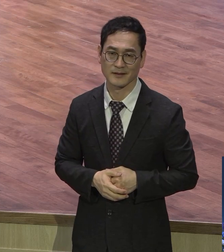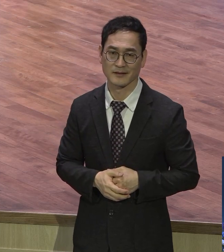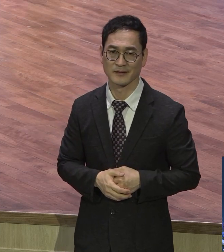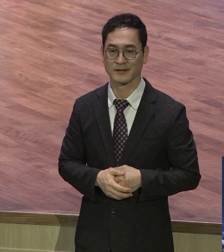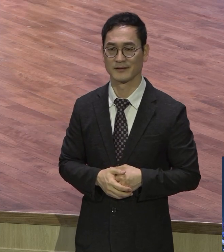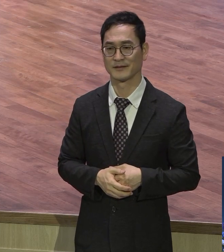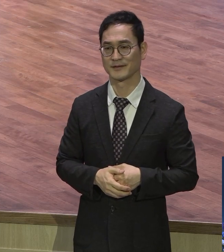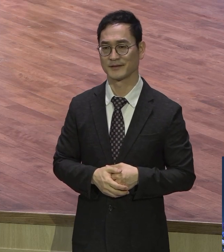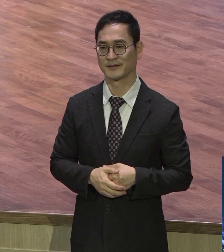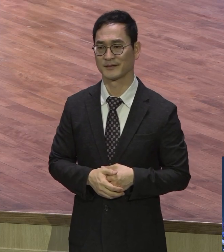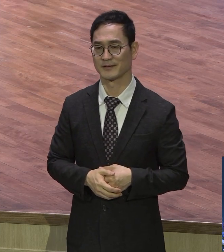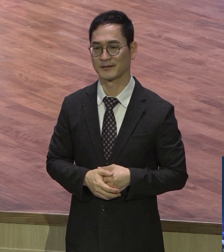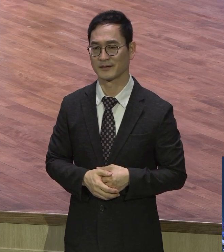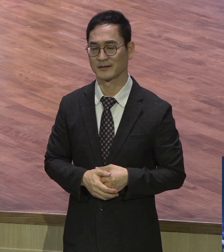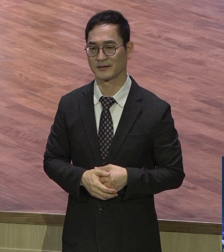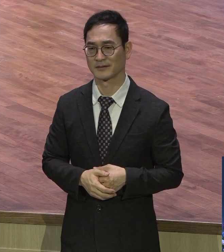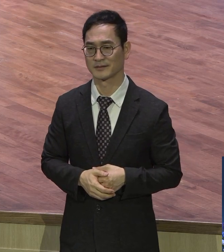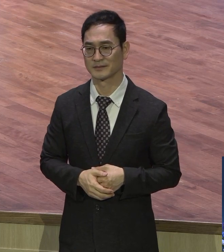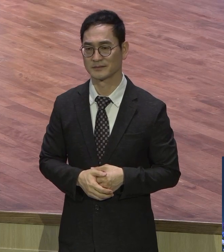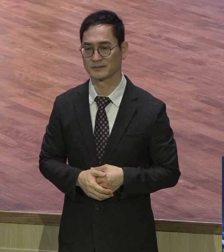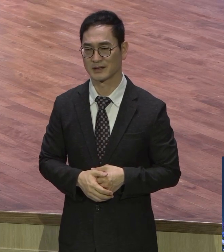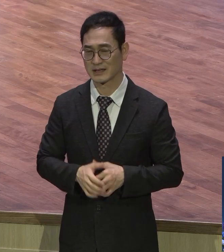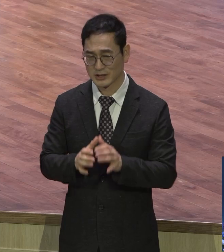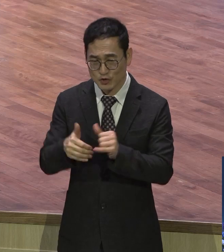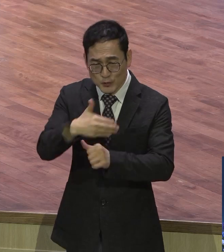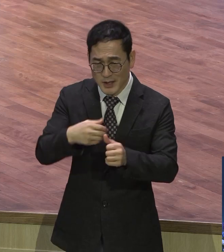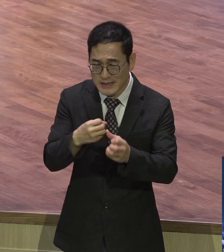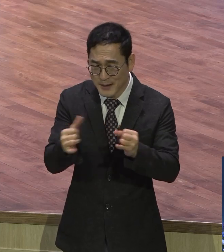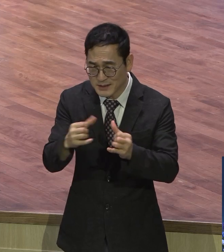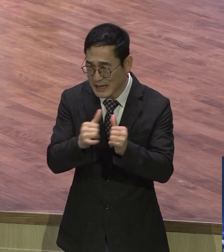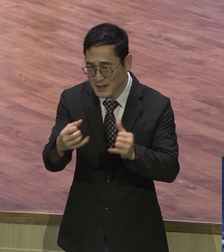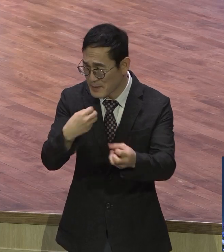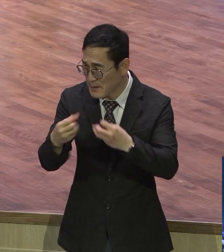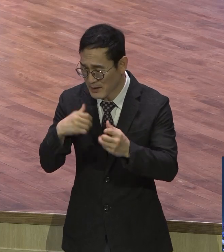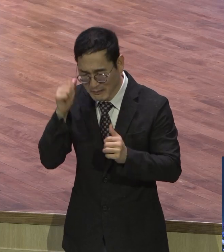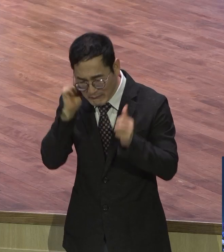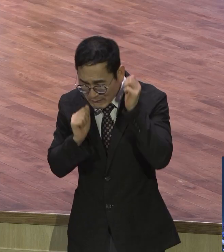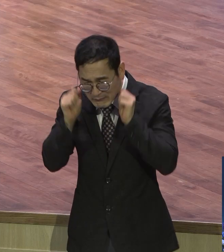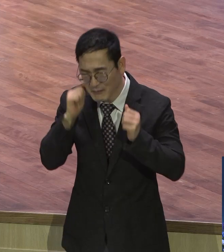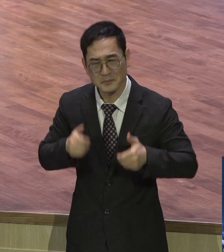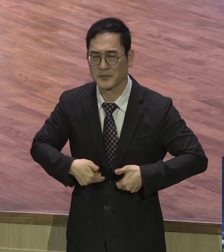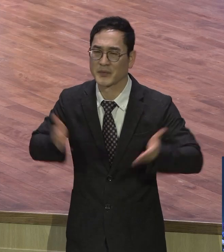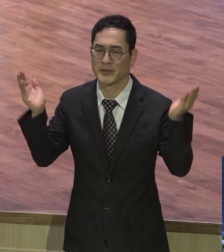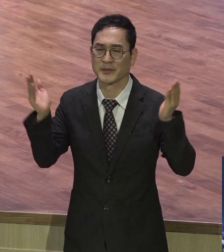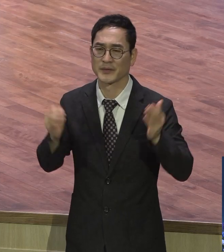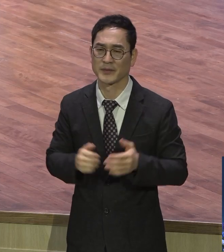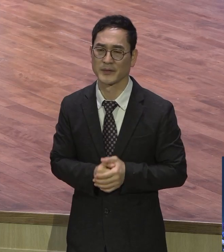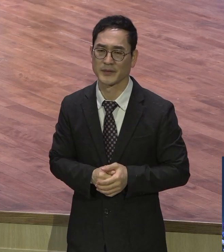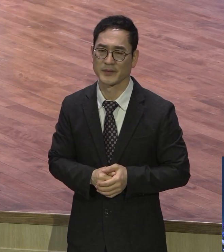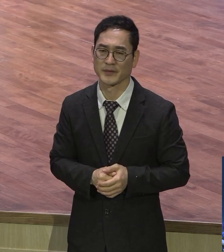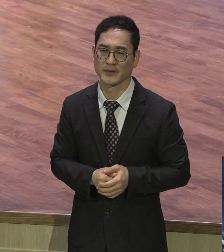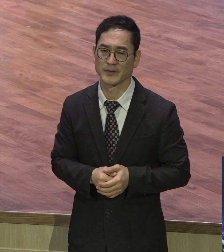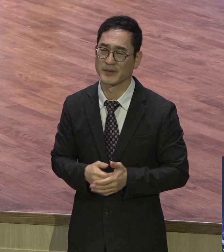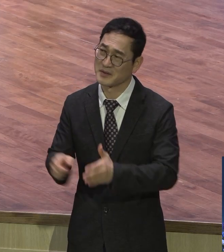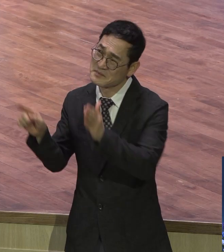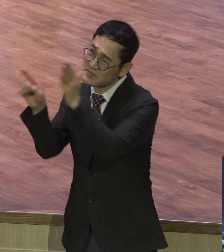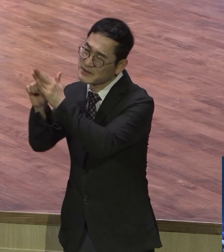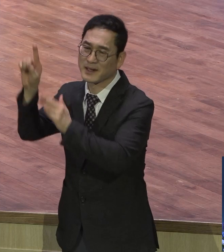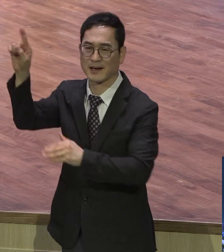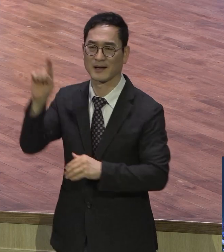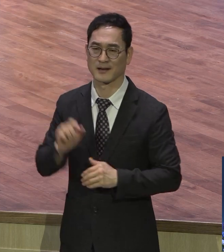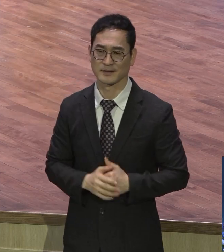사람 저 사람 그거 다 속은 거예요. 내가 믿음이 없구나 간단한 거예요. 부모님이 어떠고